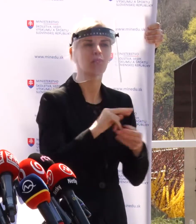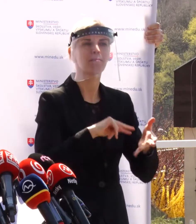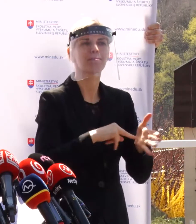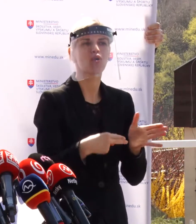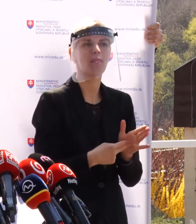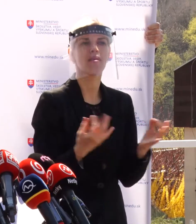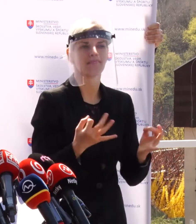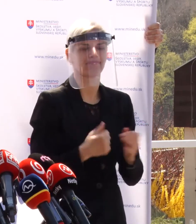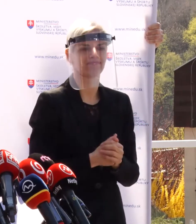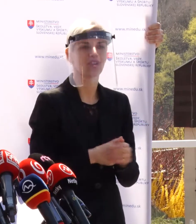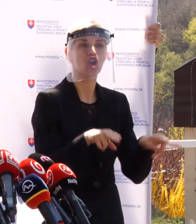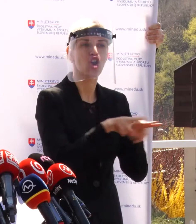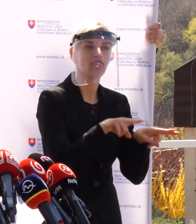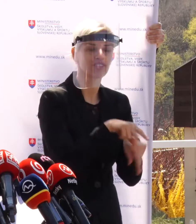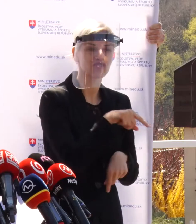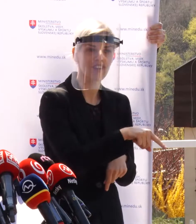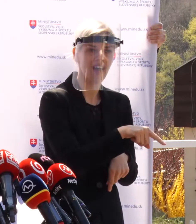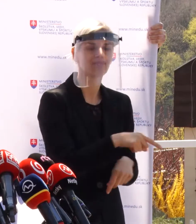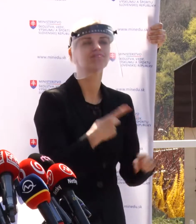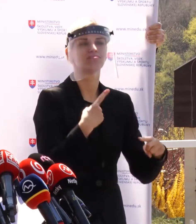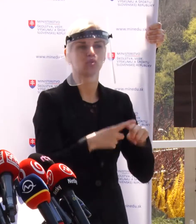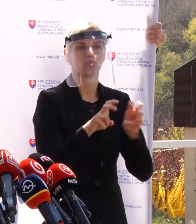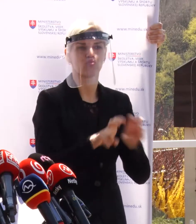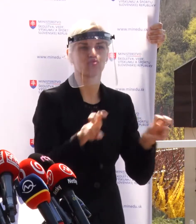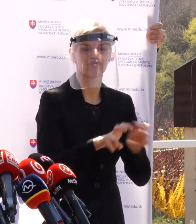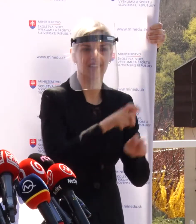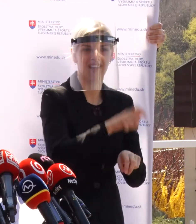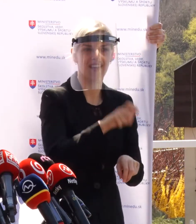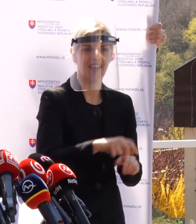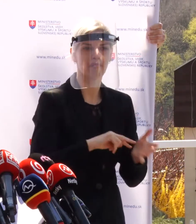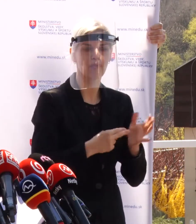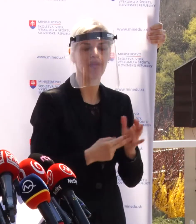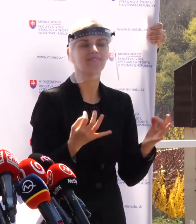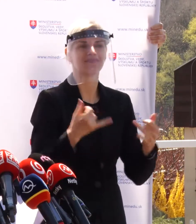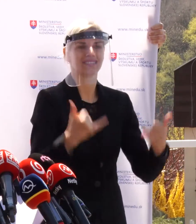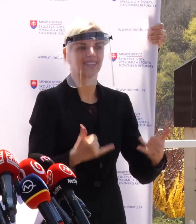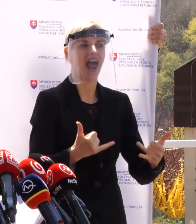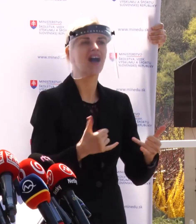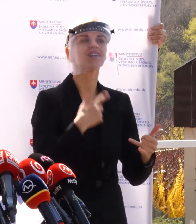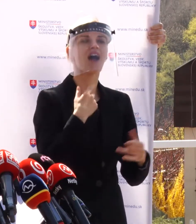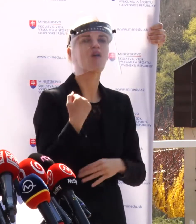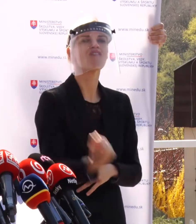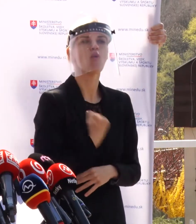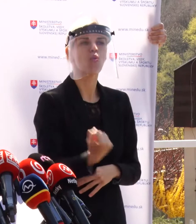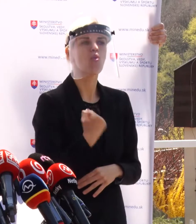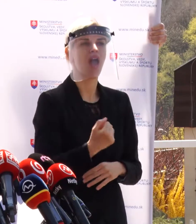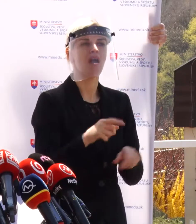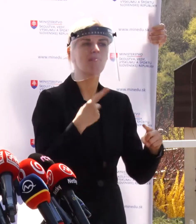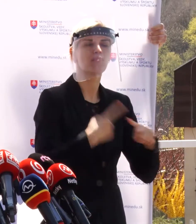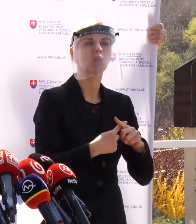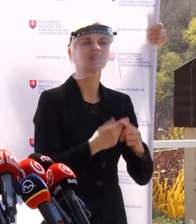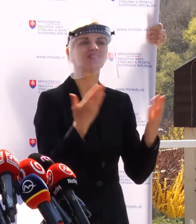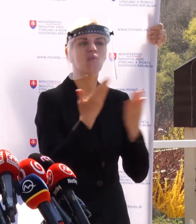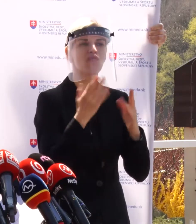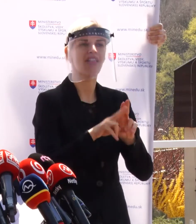strany rodičov, ako aj zo strany učiteľov v súvislosti so súčasným fungovaním vyučovania na diaľku. A